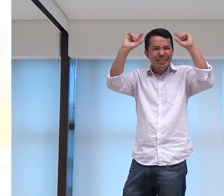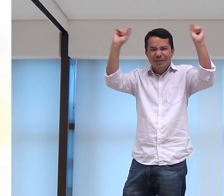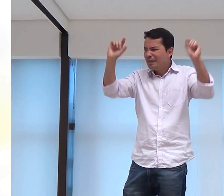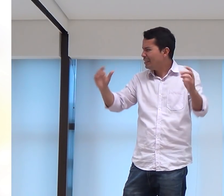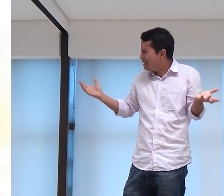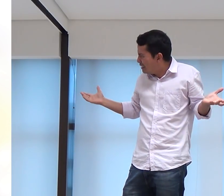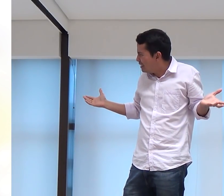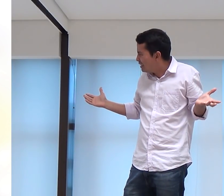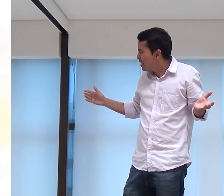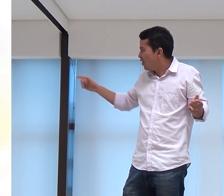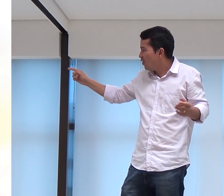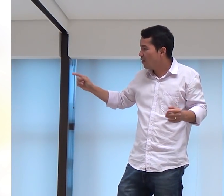10 chifres.